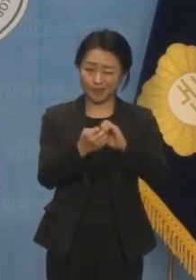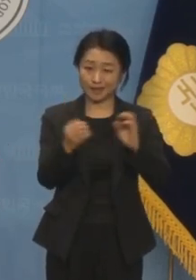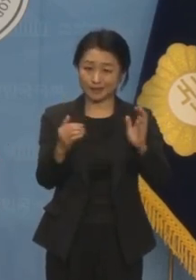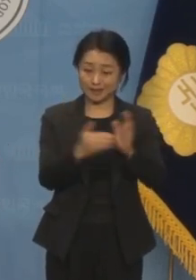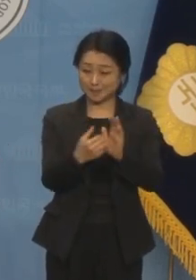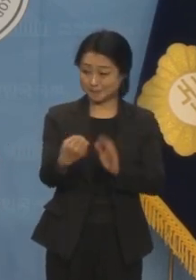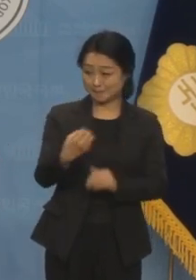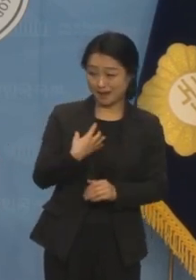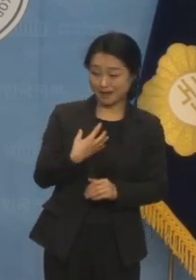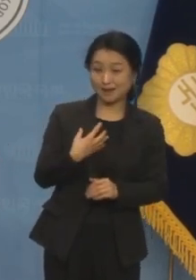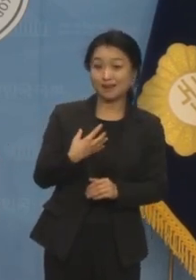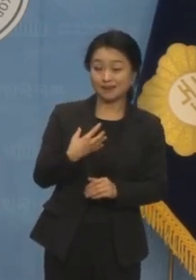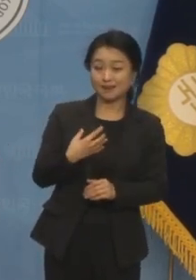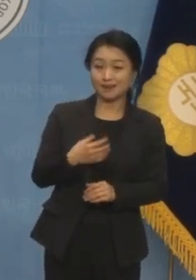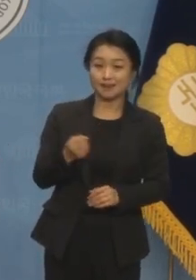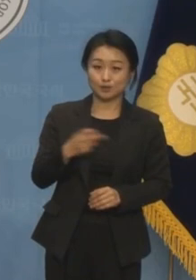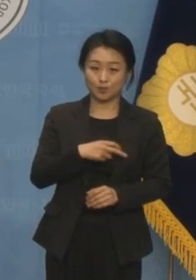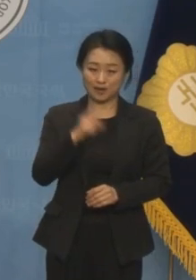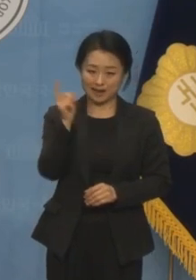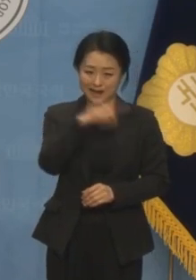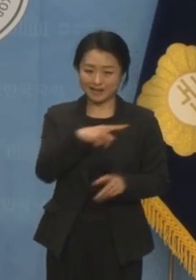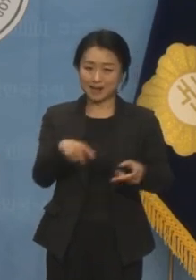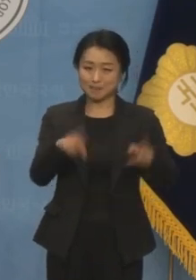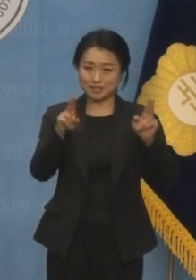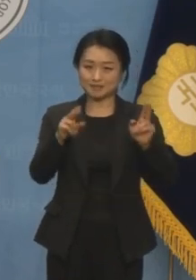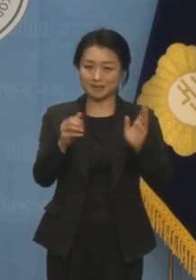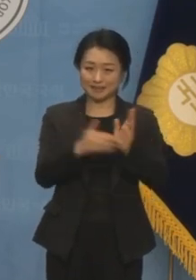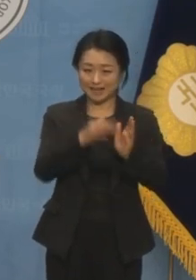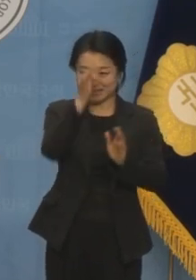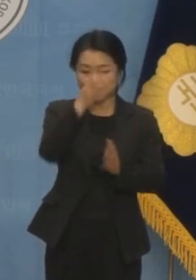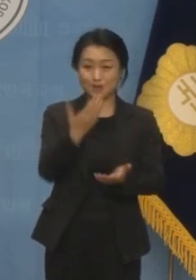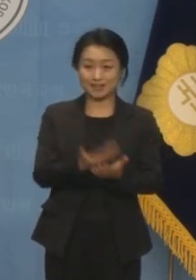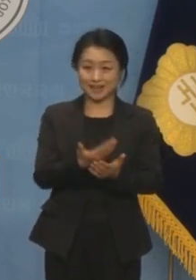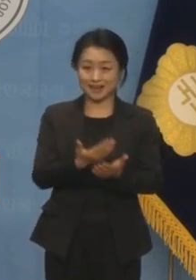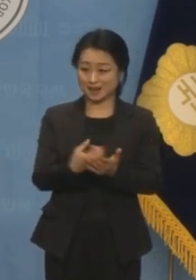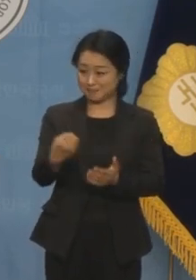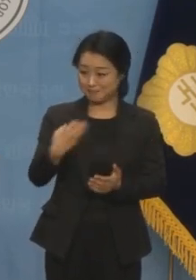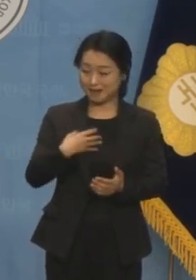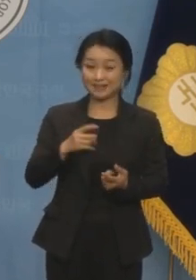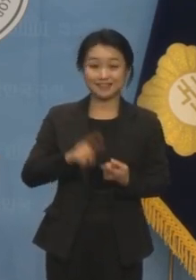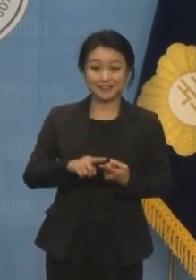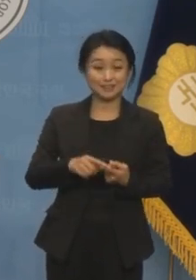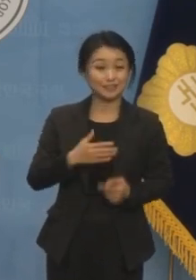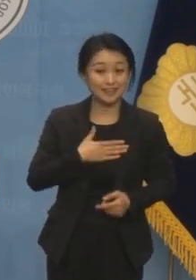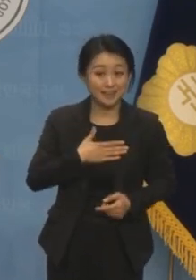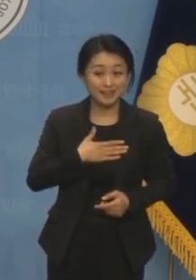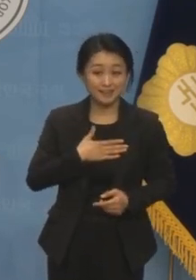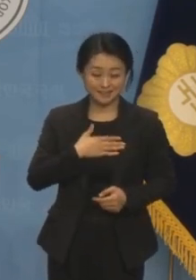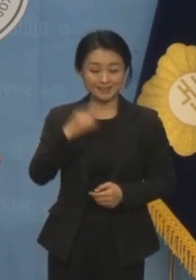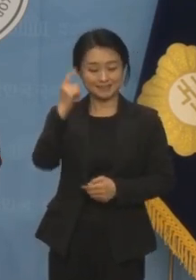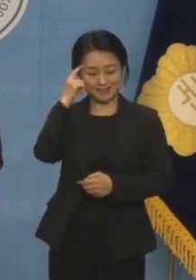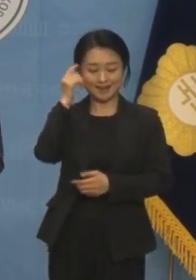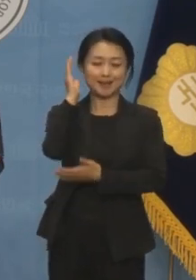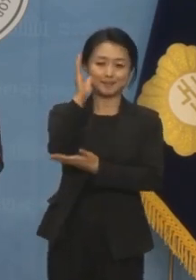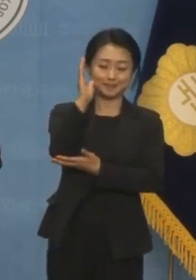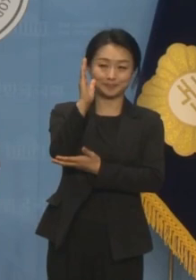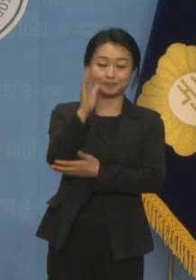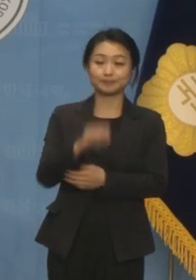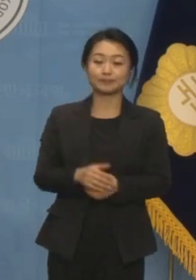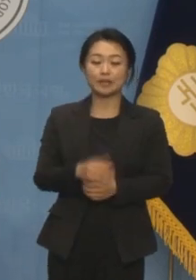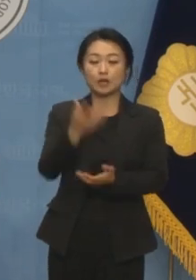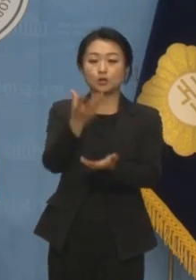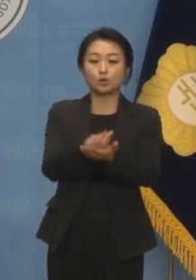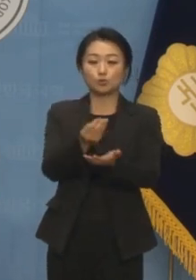제기하고 악의적 편집이 됐다고 주장하면서 사과를 요구했습니다. 그에 대해서 제 입장을 밝히고 또